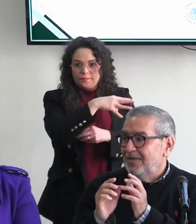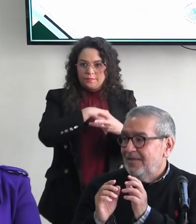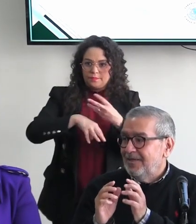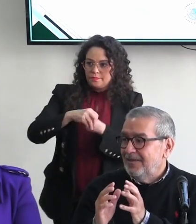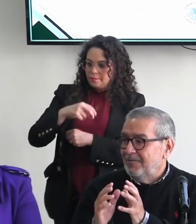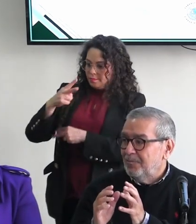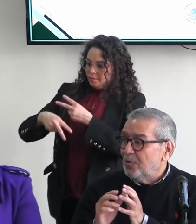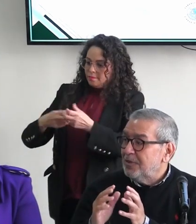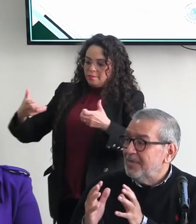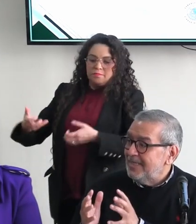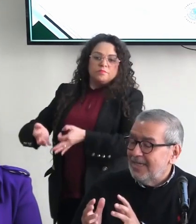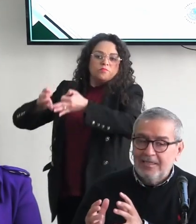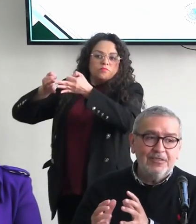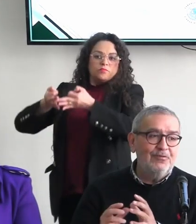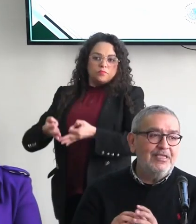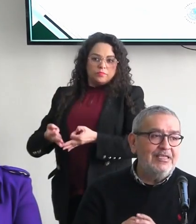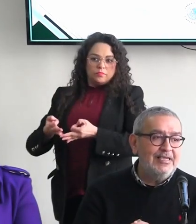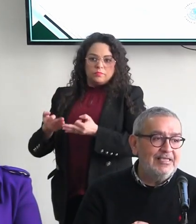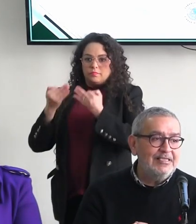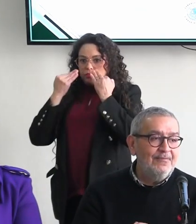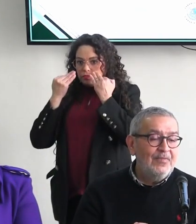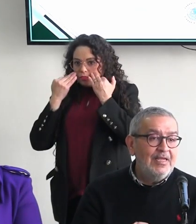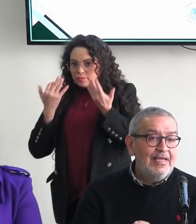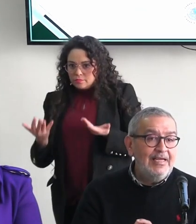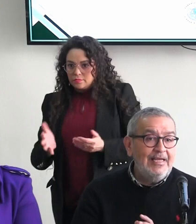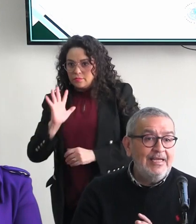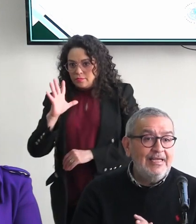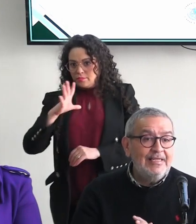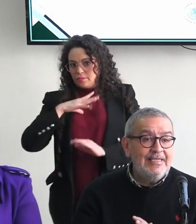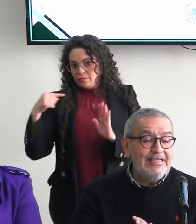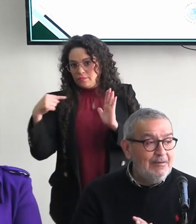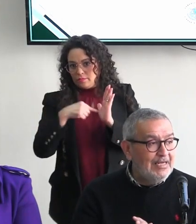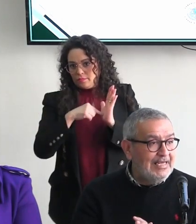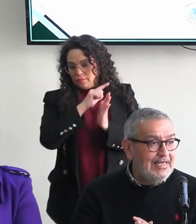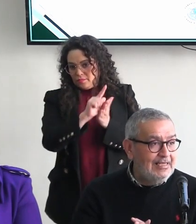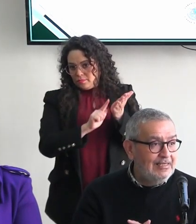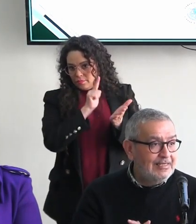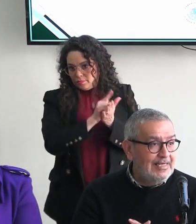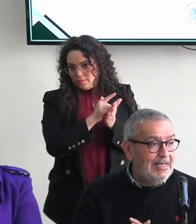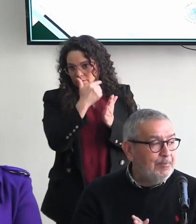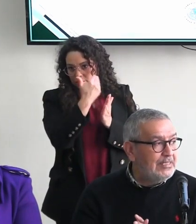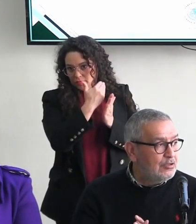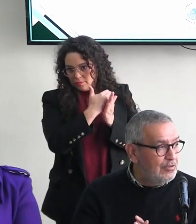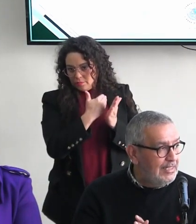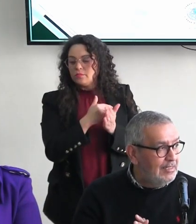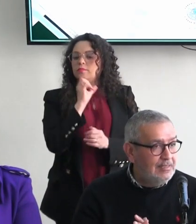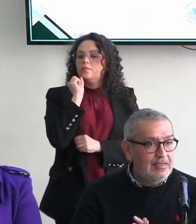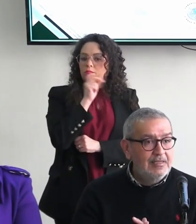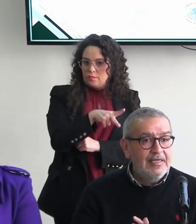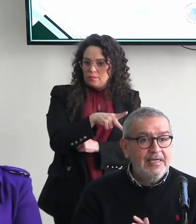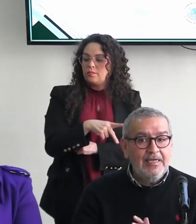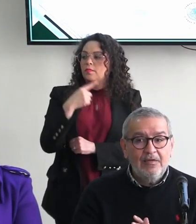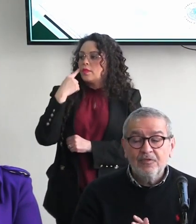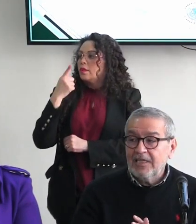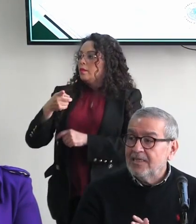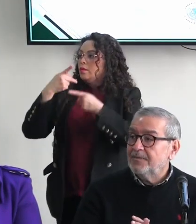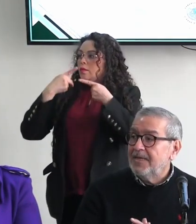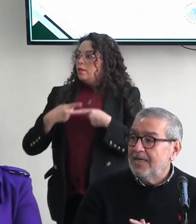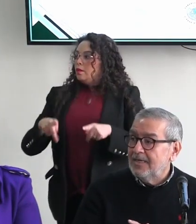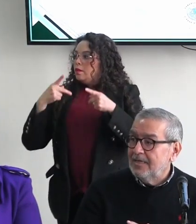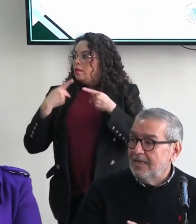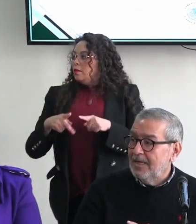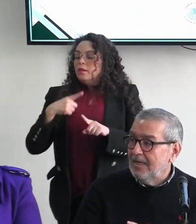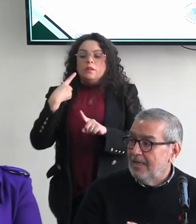anhelos, posibilidades jurídicas, de tal manera que la persona que